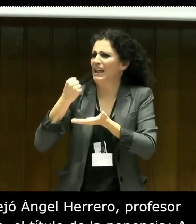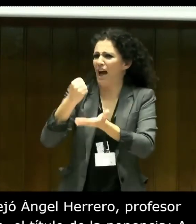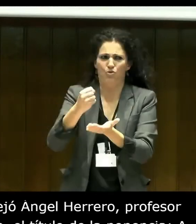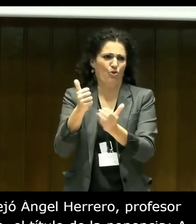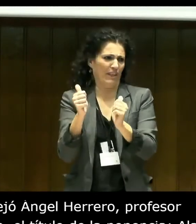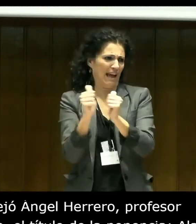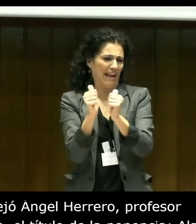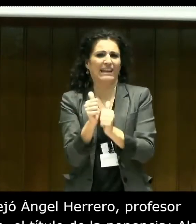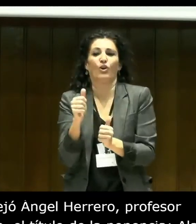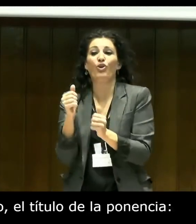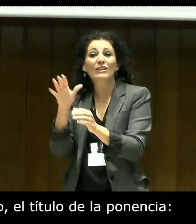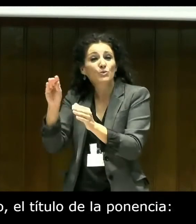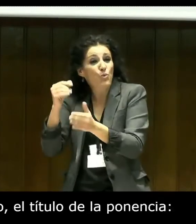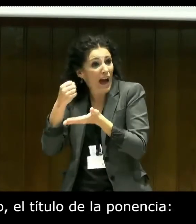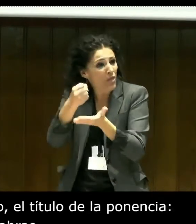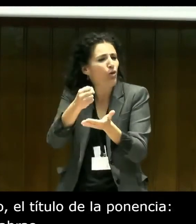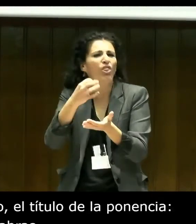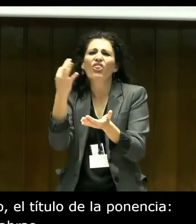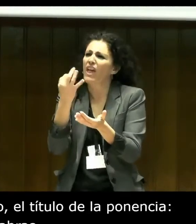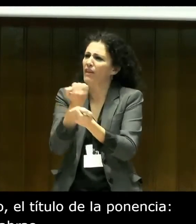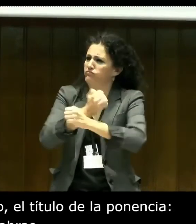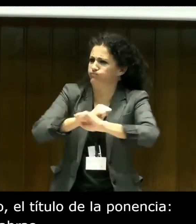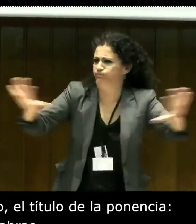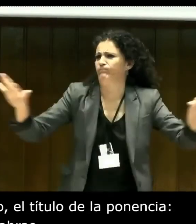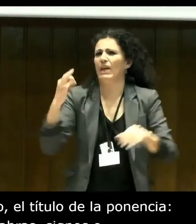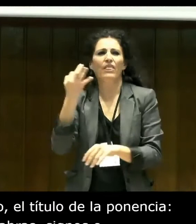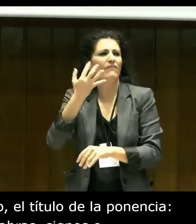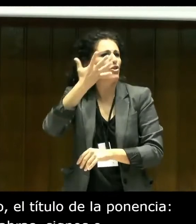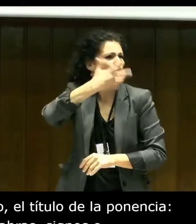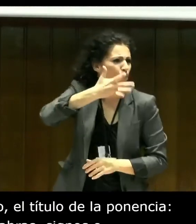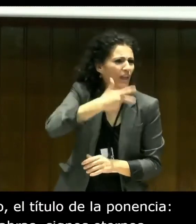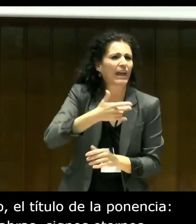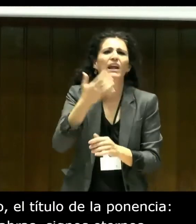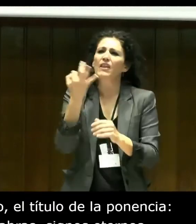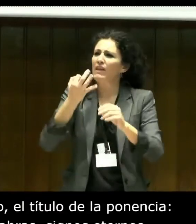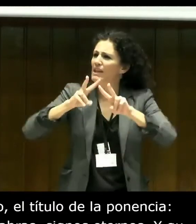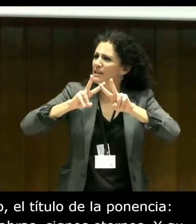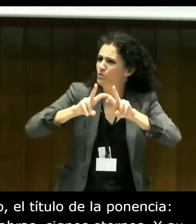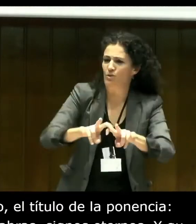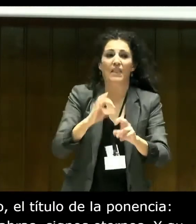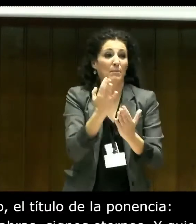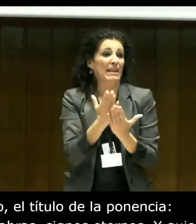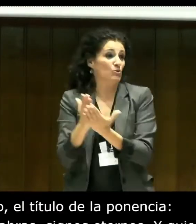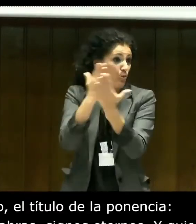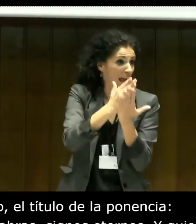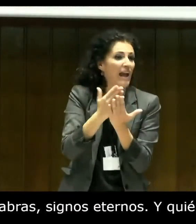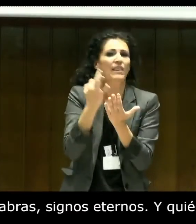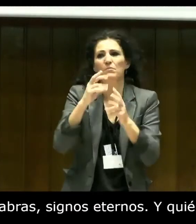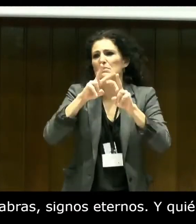el trabajo y el valioso legado de Ángel? Un legado que debe darse a conocer, que debe